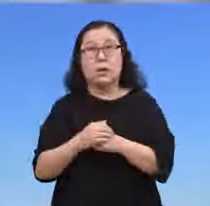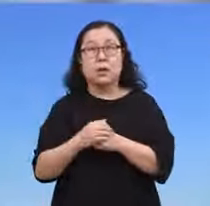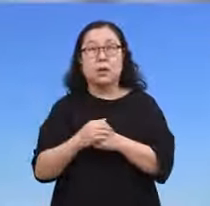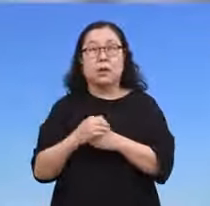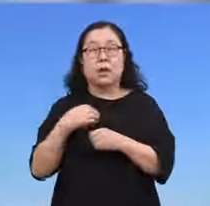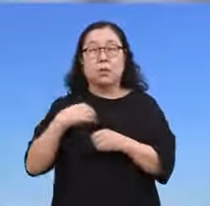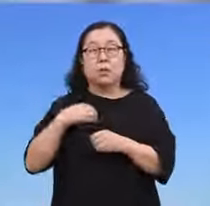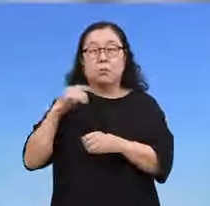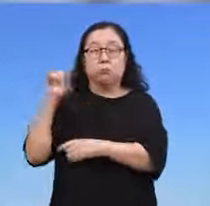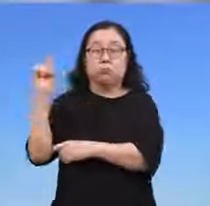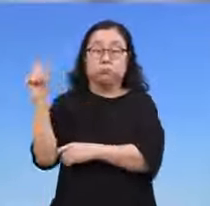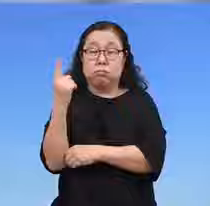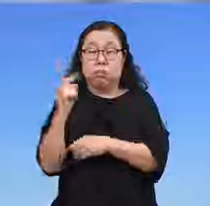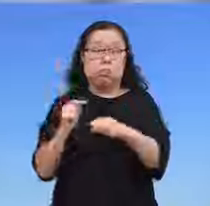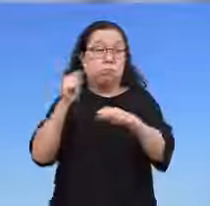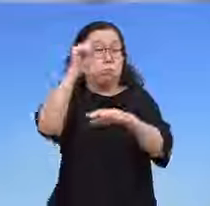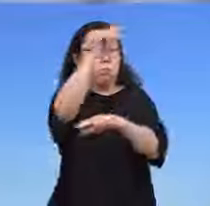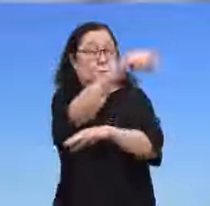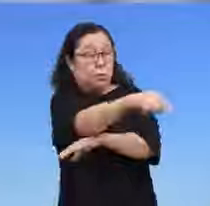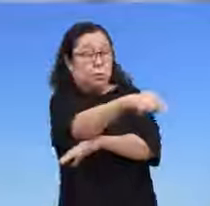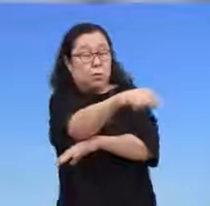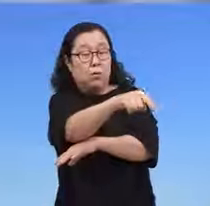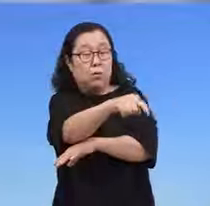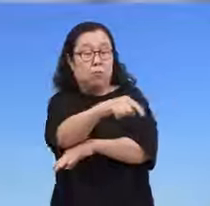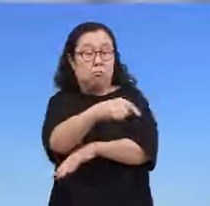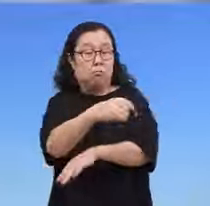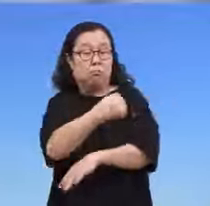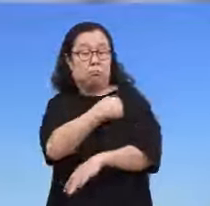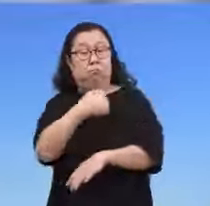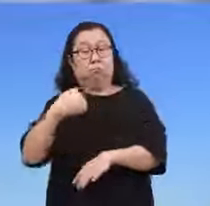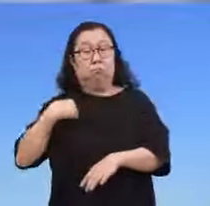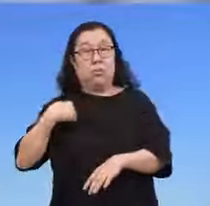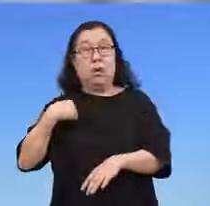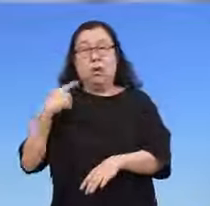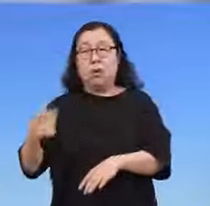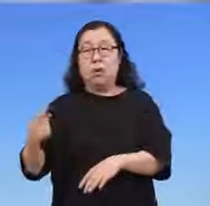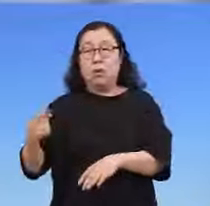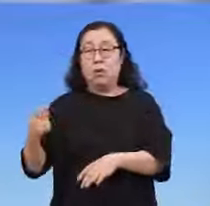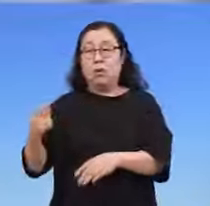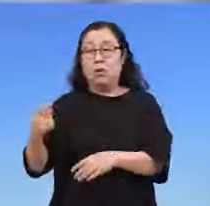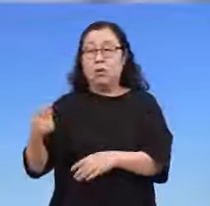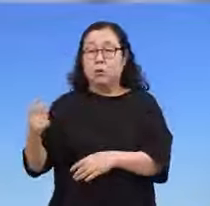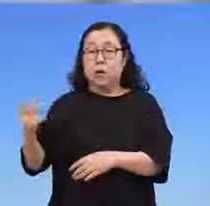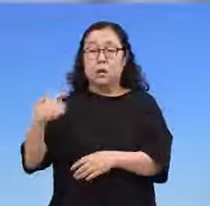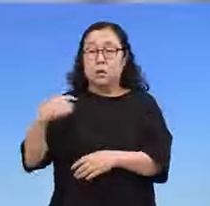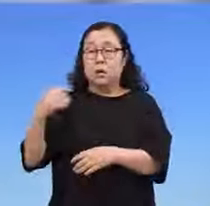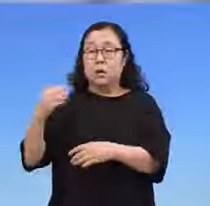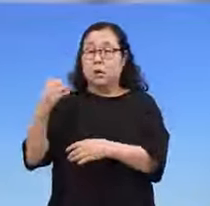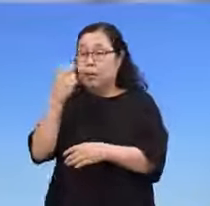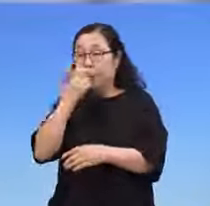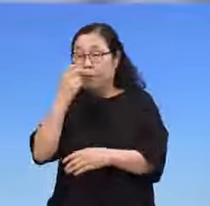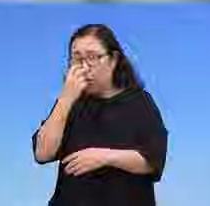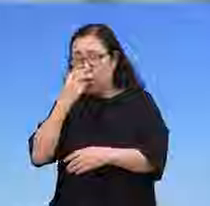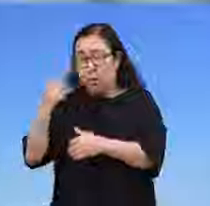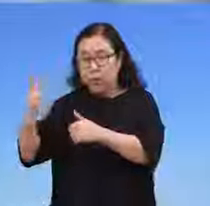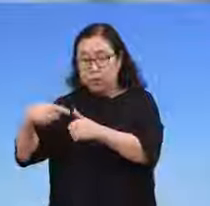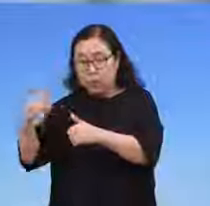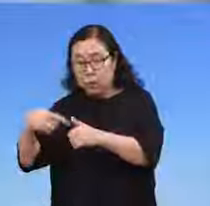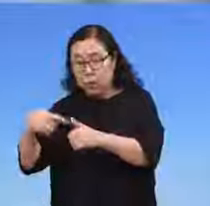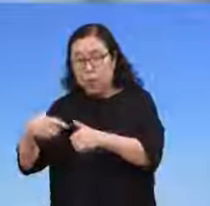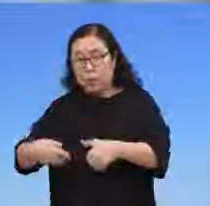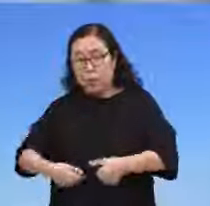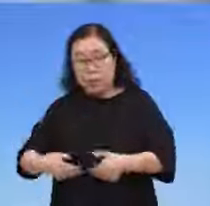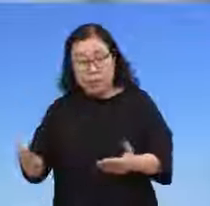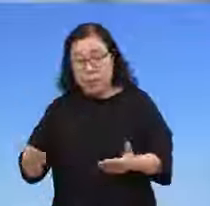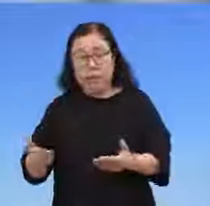나는 홈런 타자인데 저런 사인 필요 없다, 이런 선수를 저는 지금까지 본 적이 없습니다. 왜